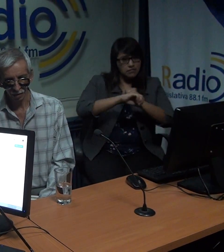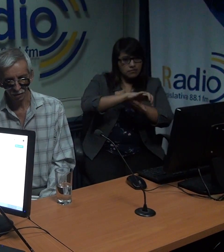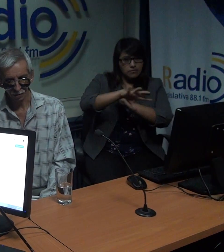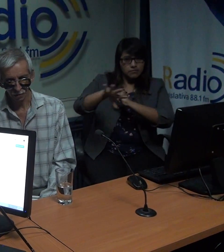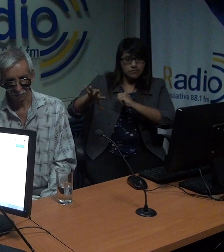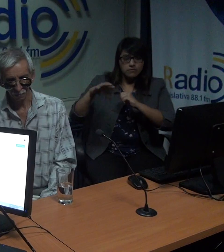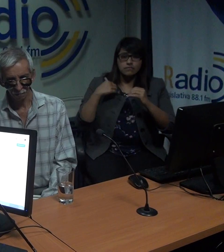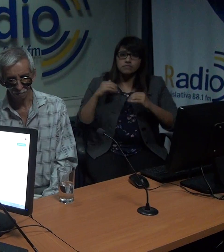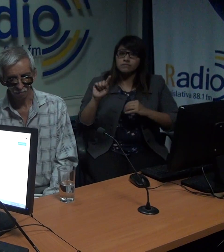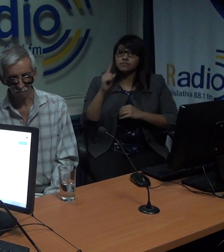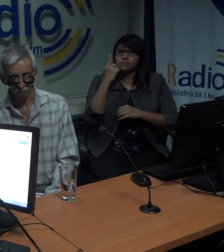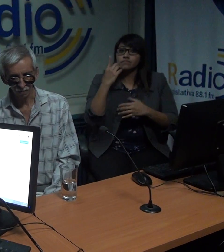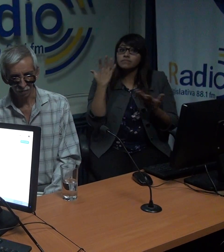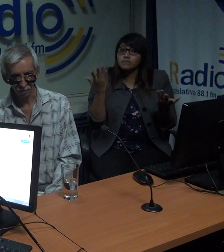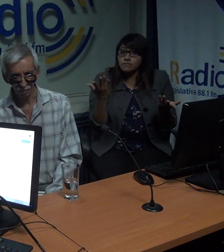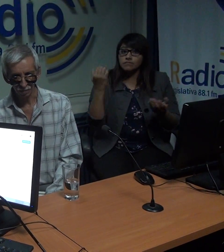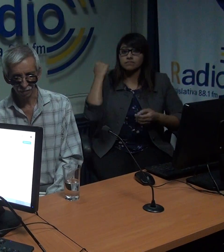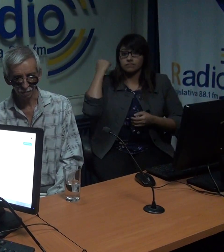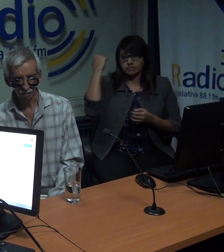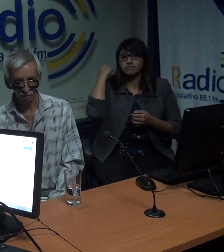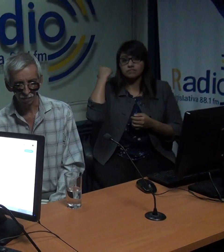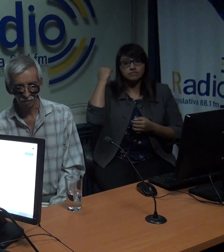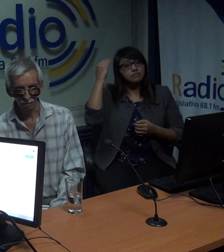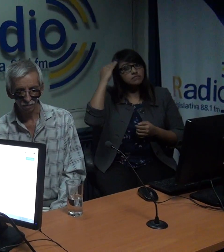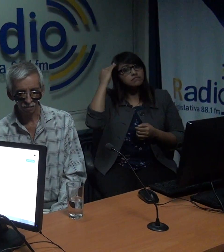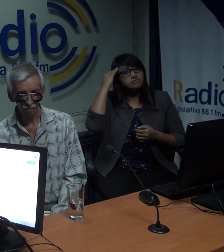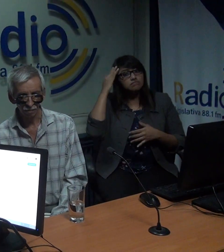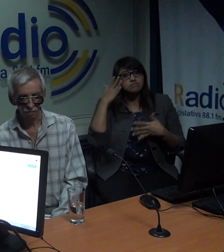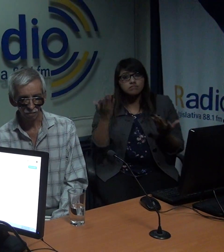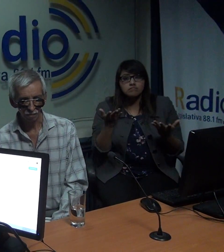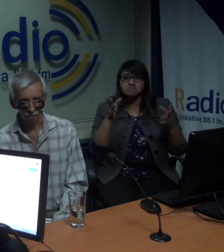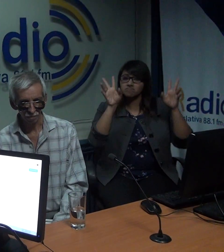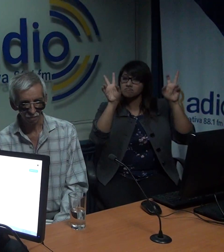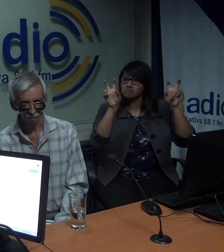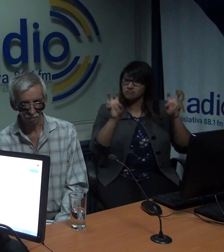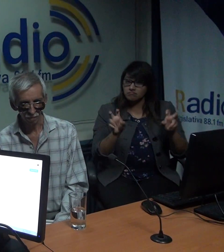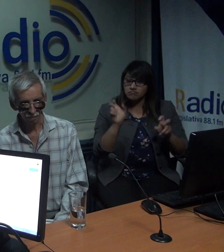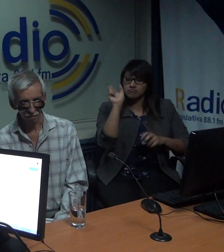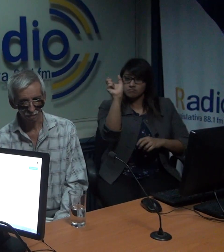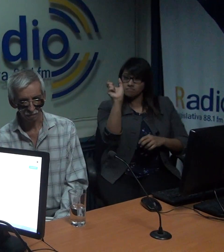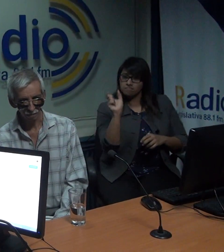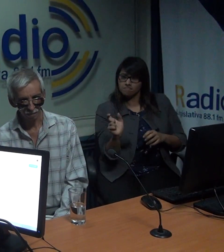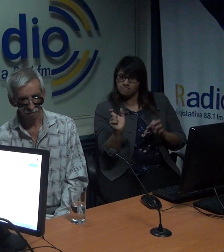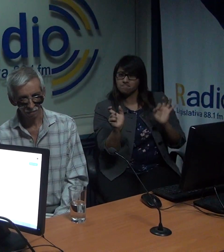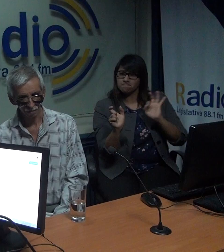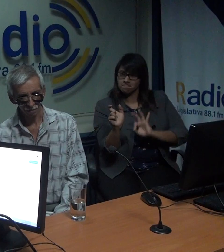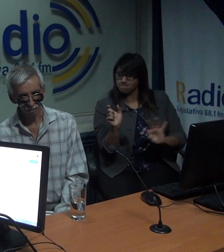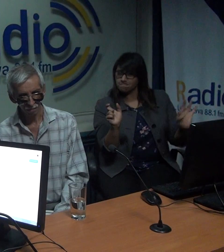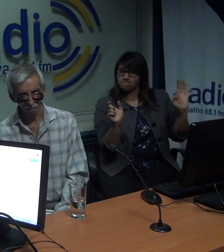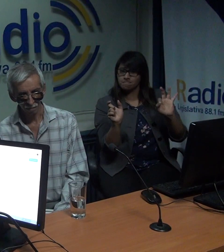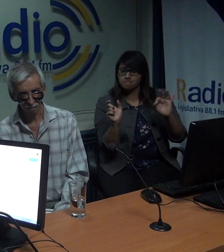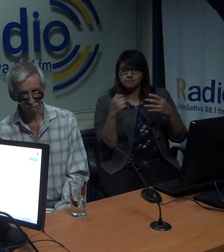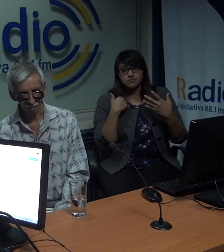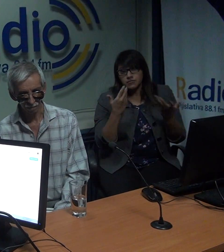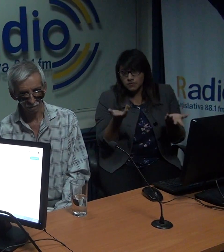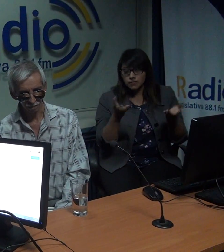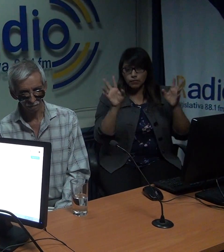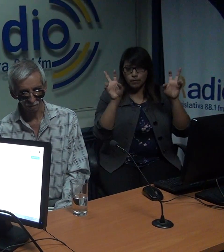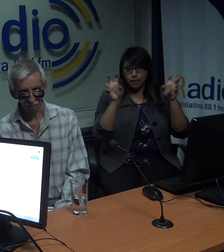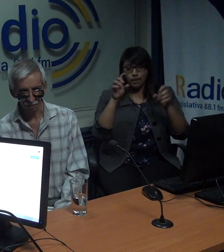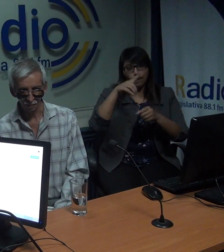primera instancia es importante reconocer aquellos términos que son los adecuados cuando hablamos de un tema